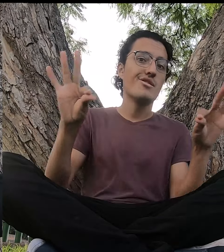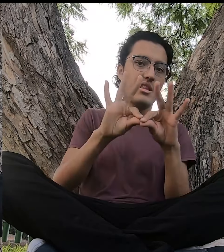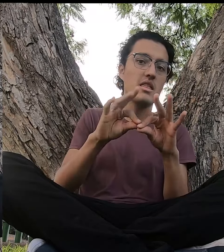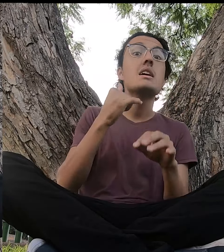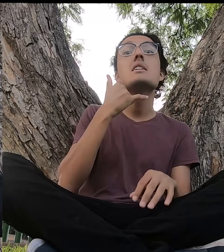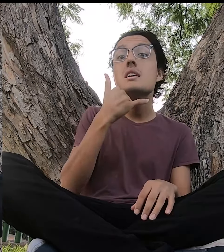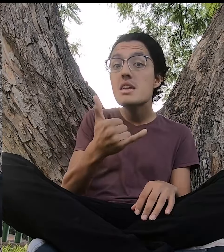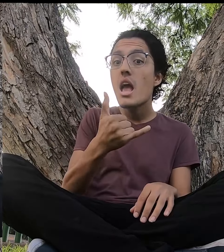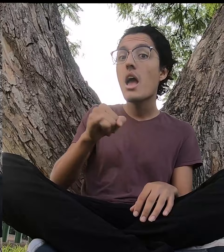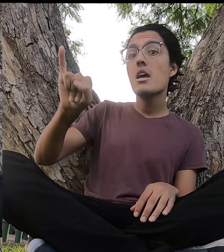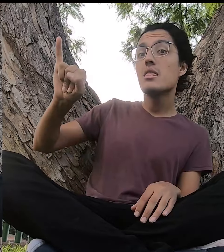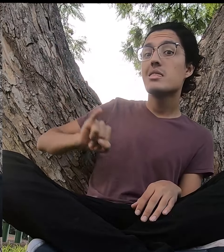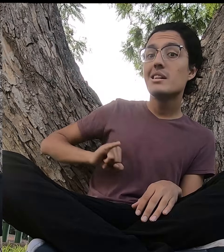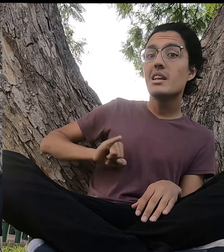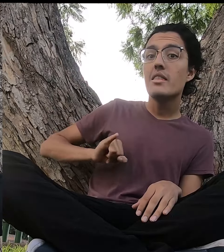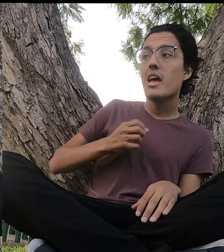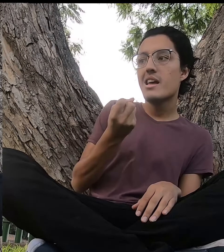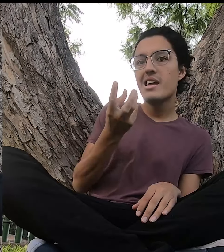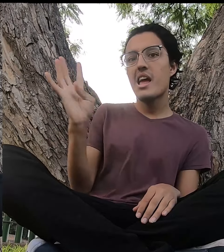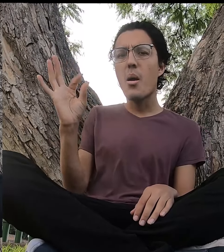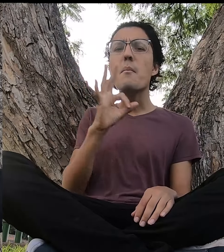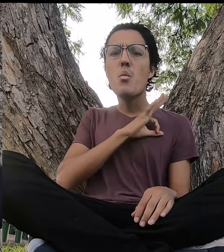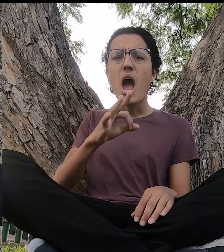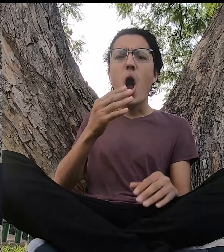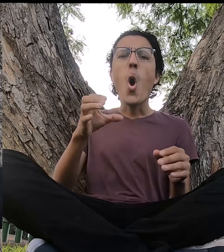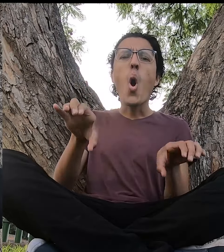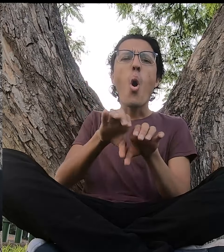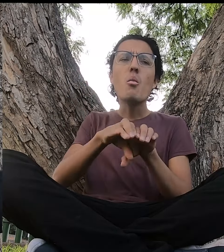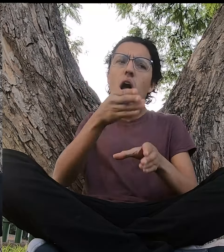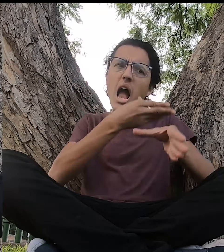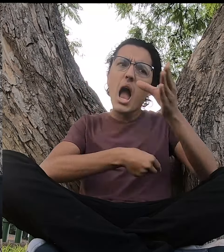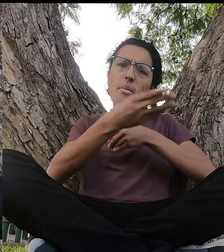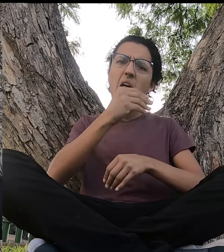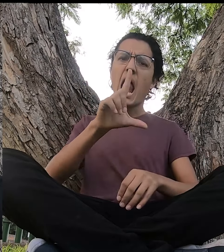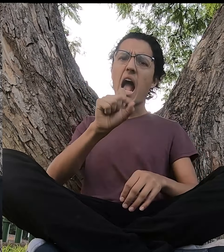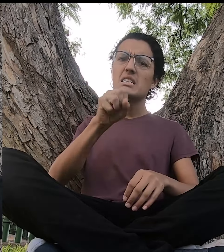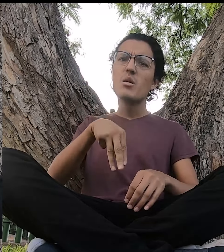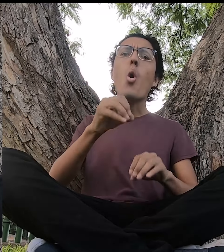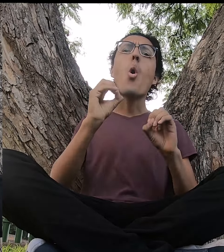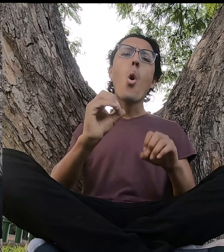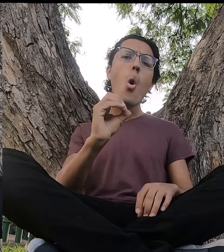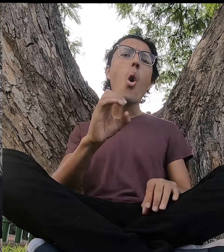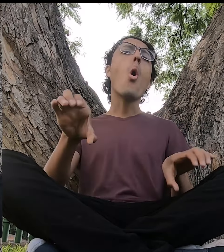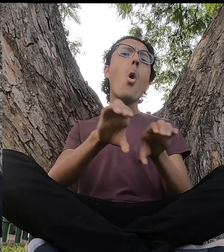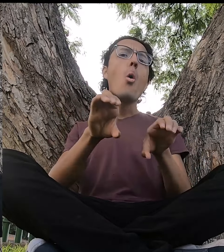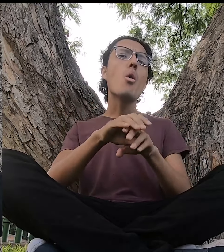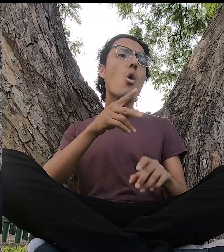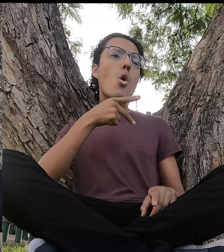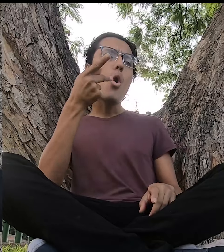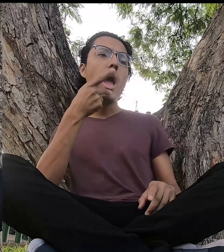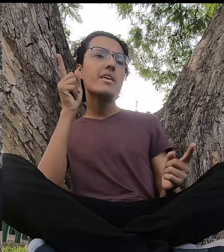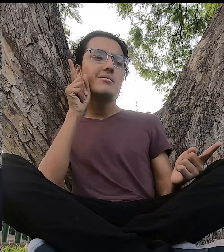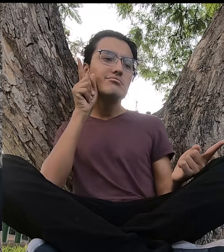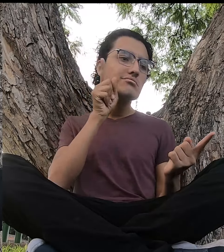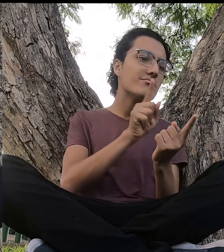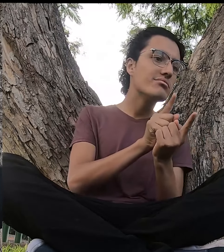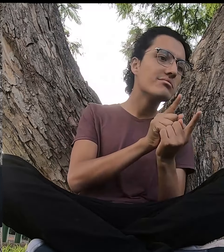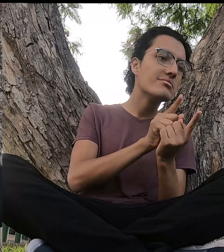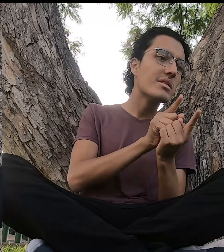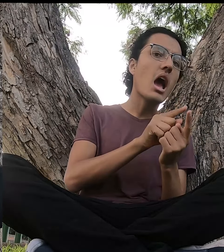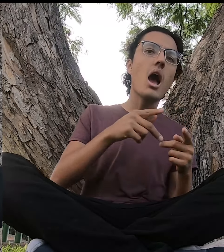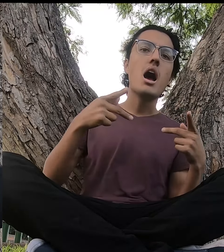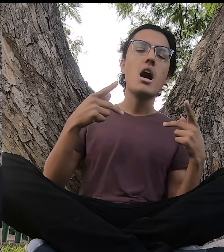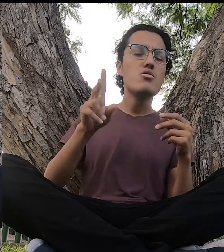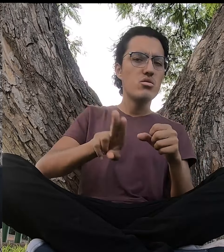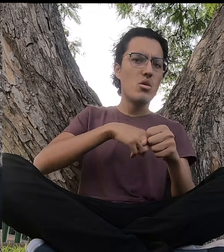muy importante y sería muy interesante que pudieran tener un poco de conocimiento de cómo se debe de dirigir una